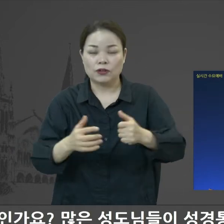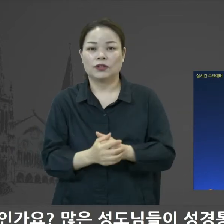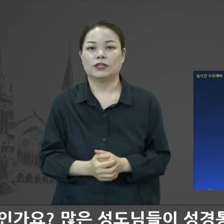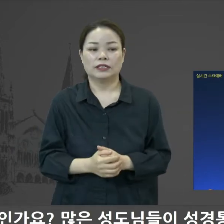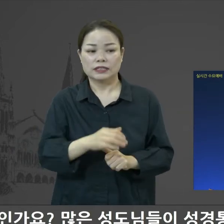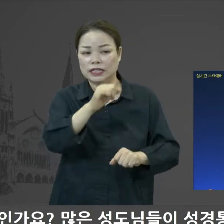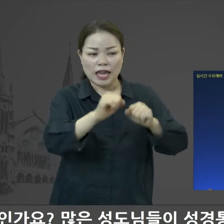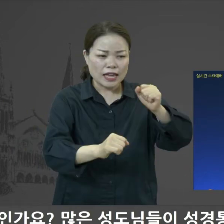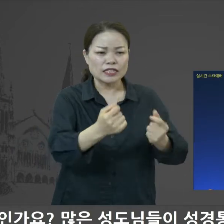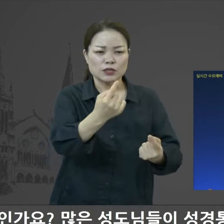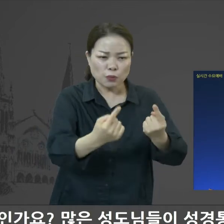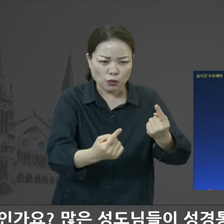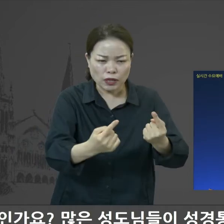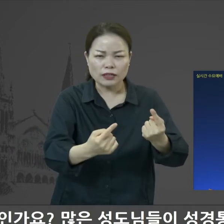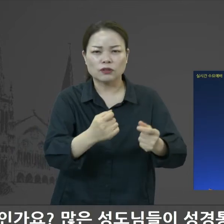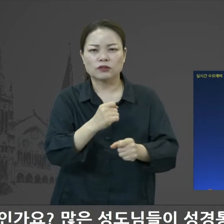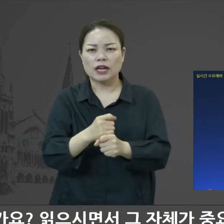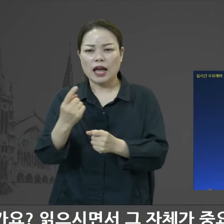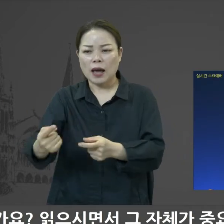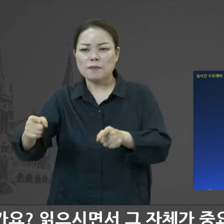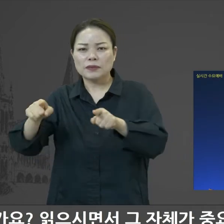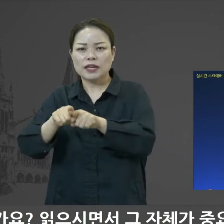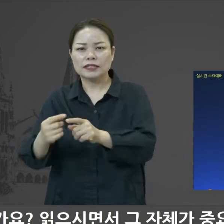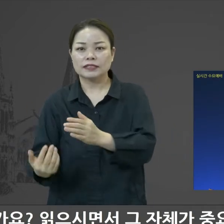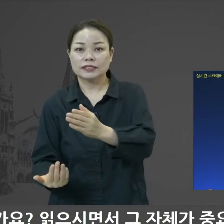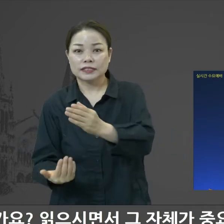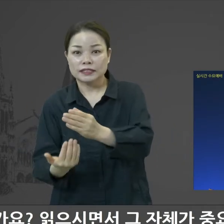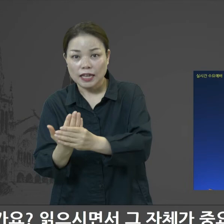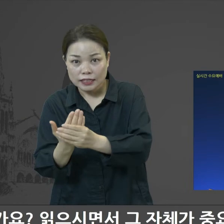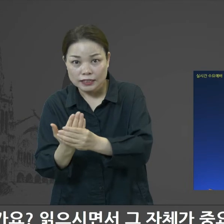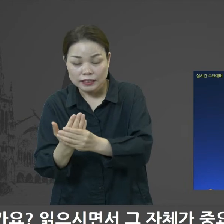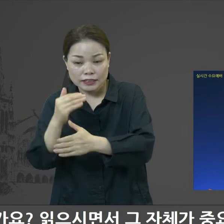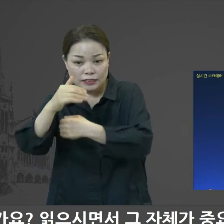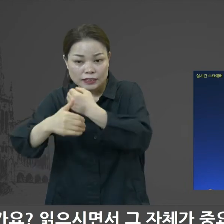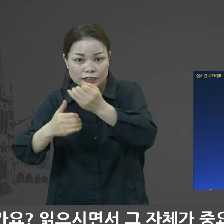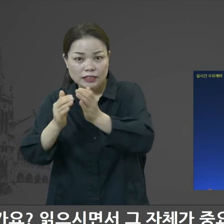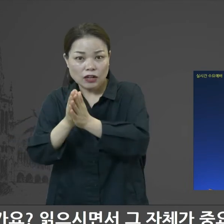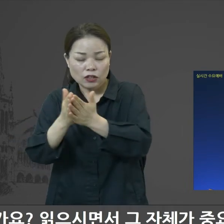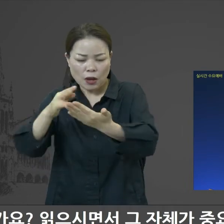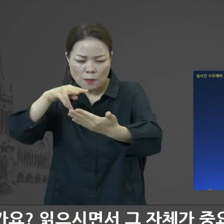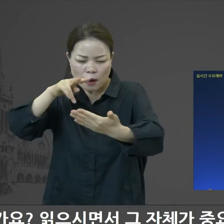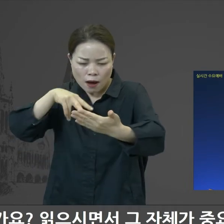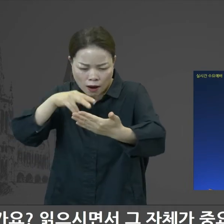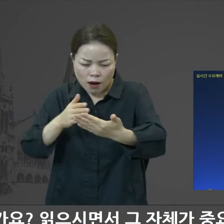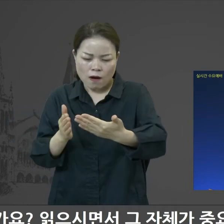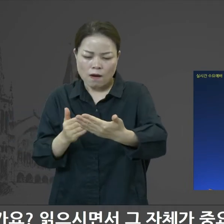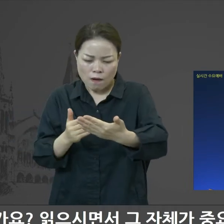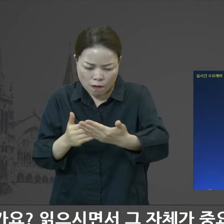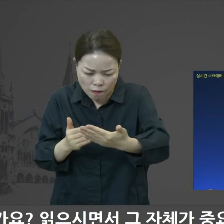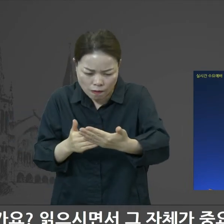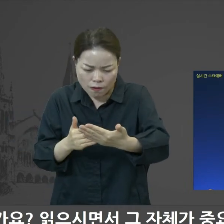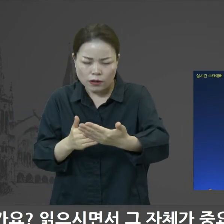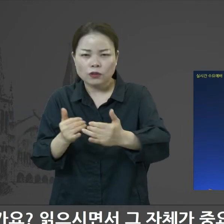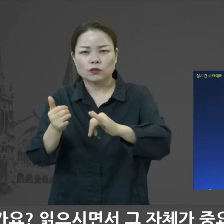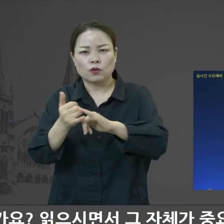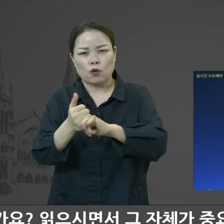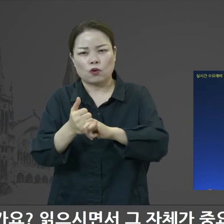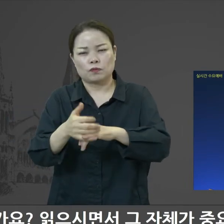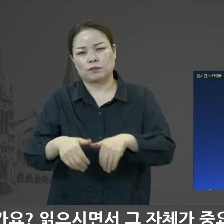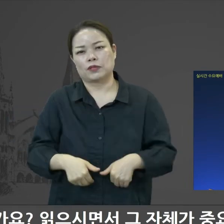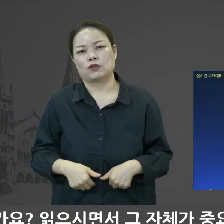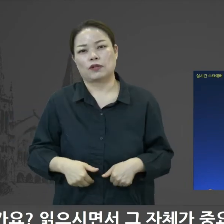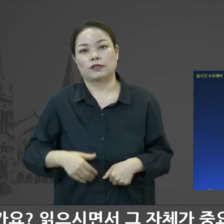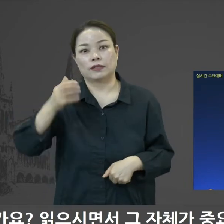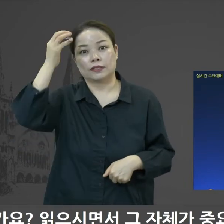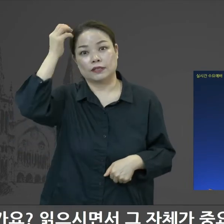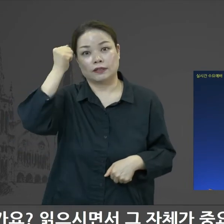행위보다도 그것과 함께 일어나야 하는 것, 그리고 성경 말씀을 읽을 때 반드시 필요한 것을 우리가 꼭 기억해야 할